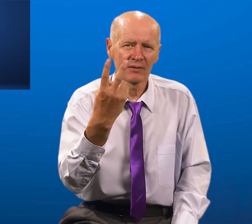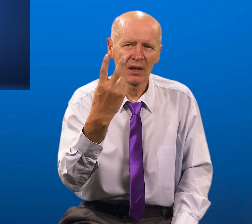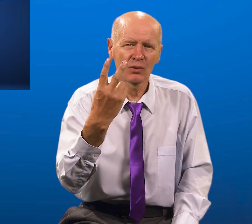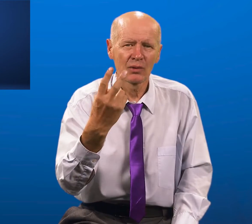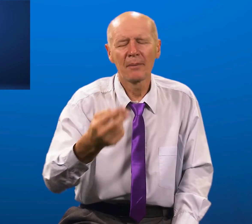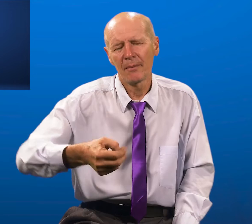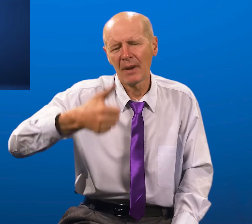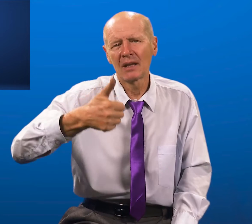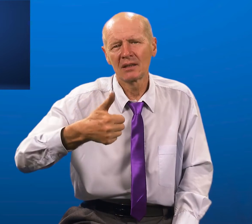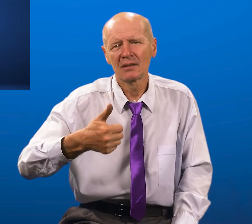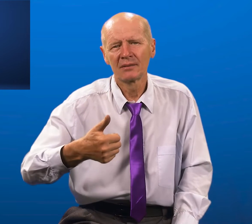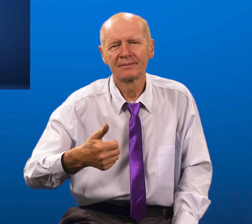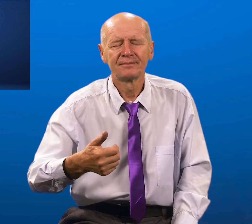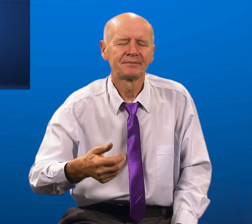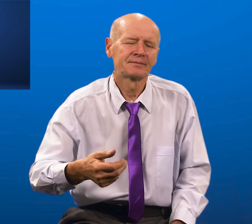Он спокойно взял